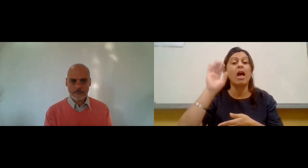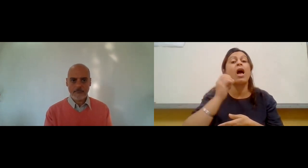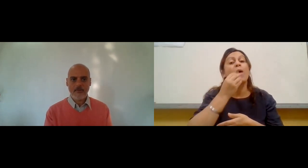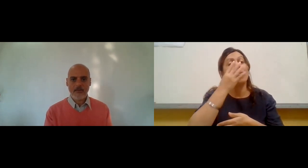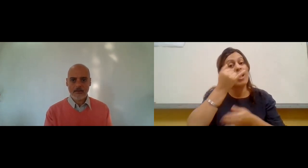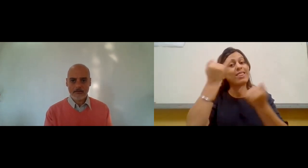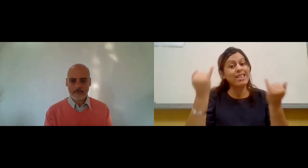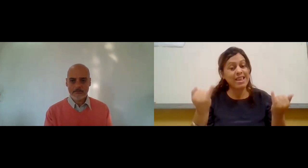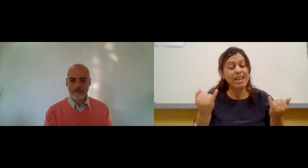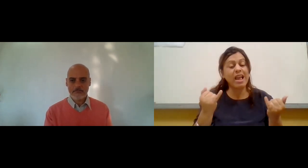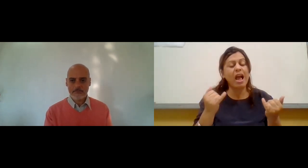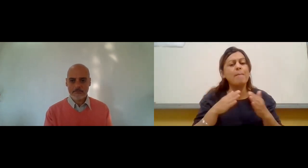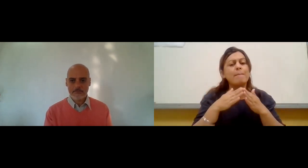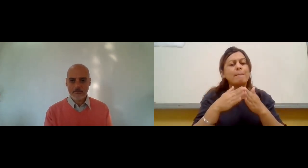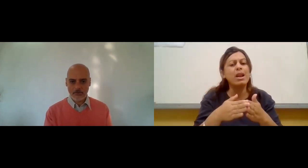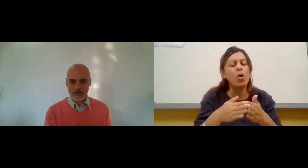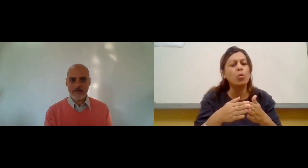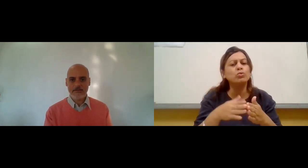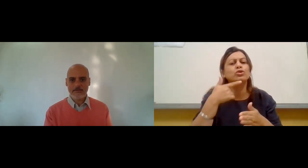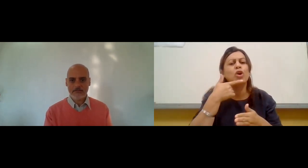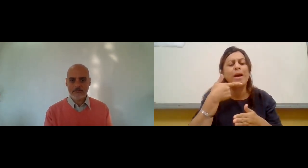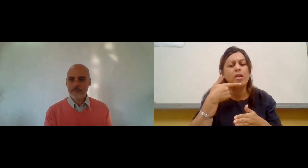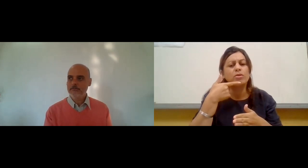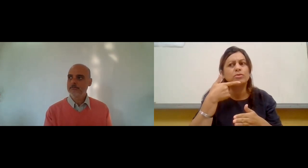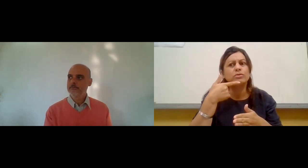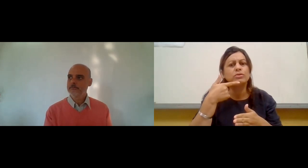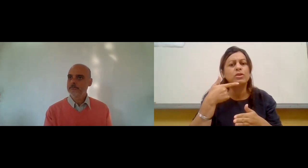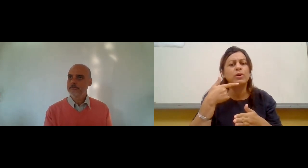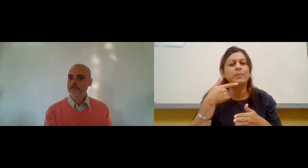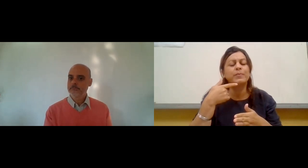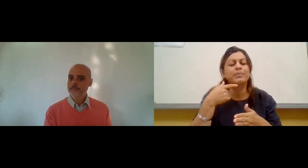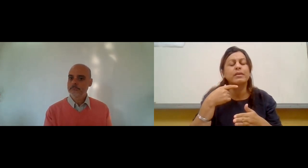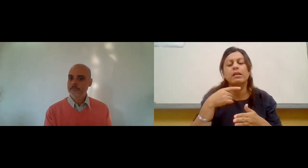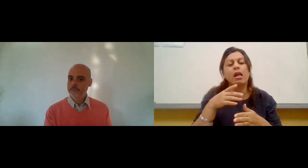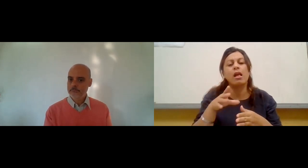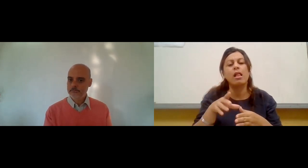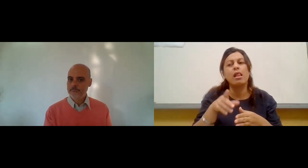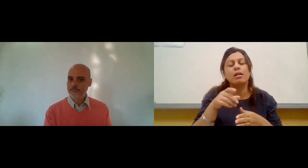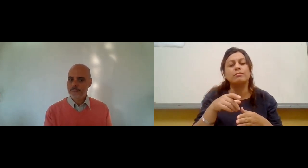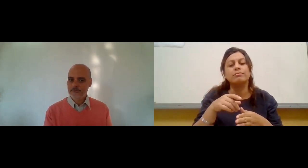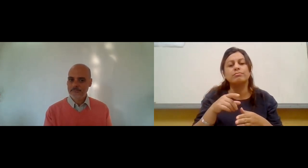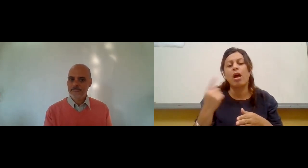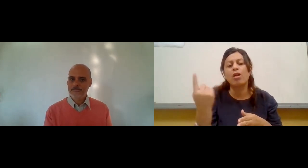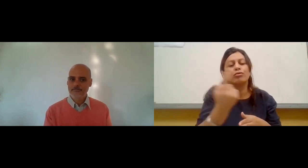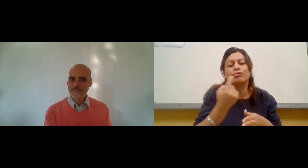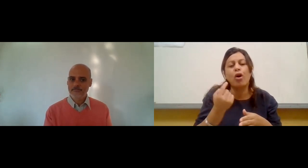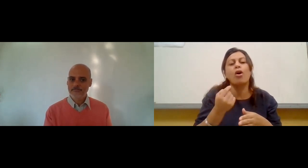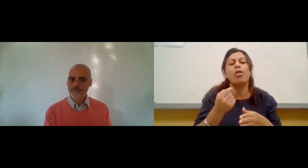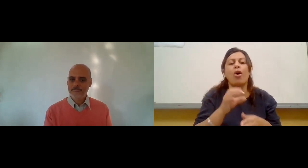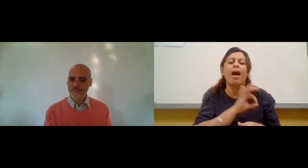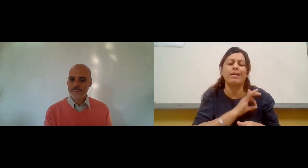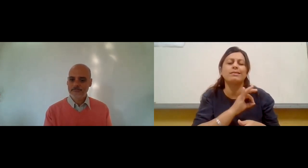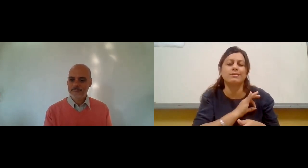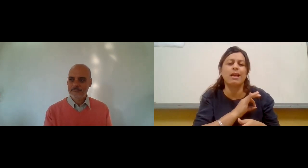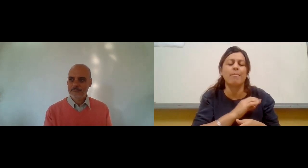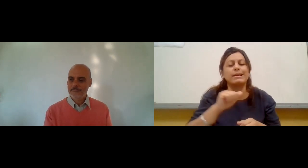todos. Una pregunta, Leonardo. En el caso de que pasemos el examen, si que llegásemos a pasar el examen,